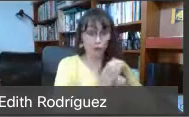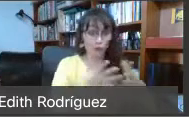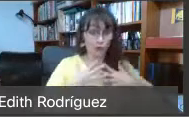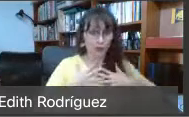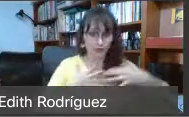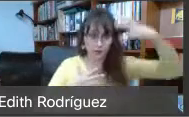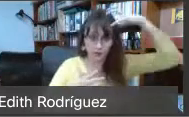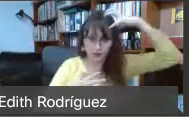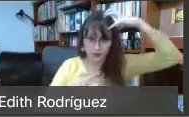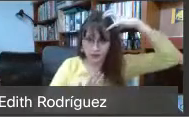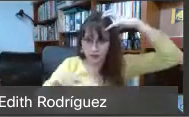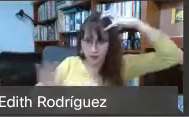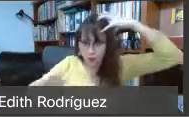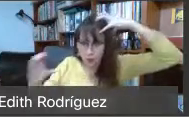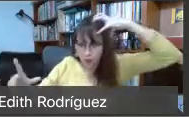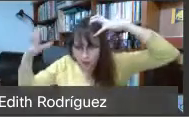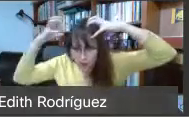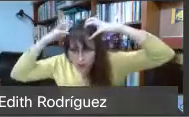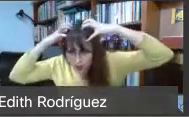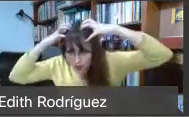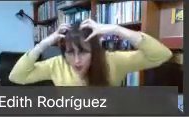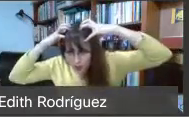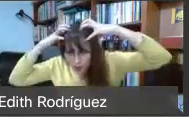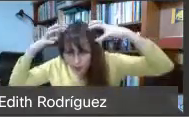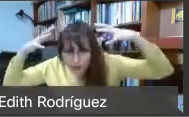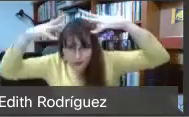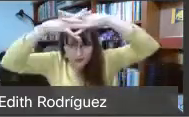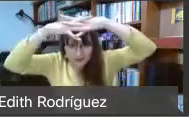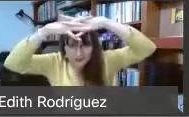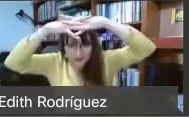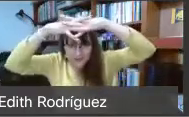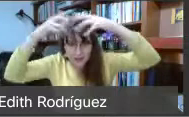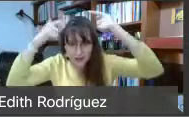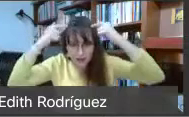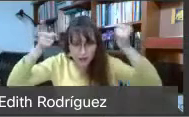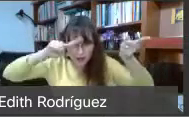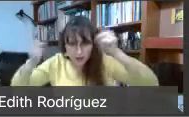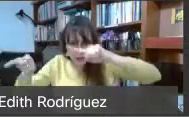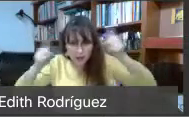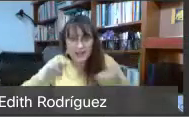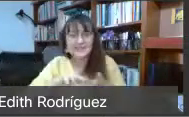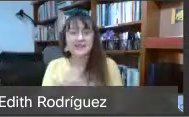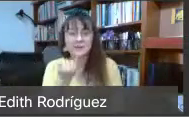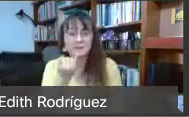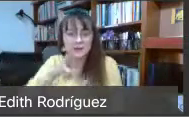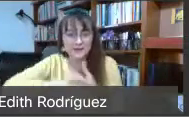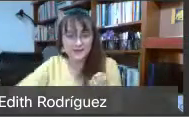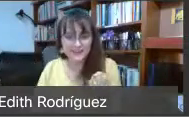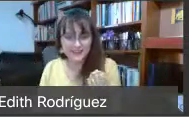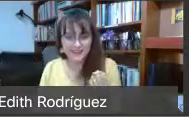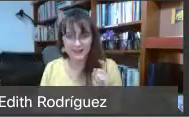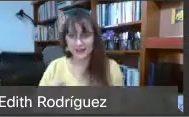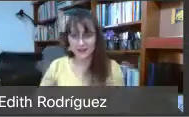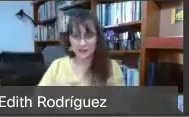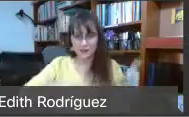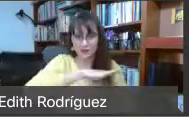entenderlo, entender la cultura desde la lengua escrita, pero ya teniendo todo un bagaje y toda una información en mi cerebro